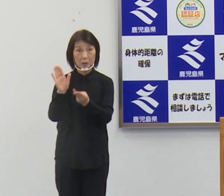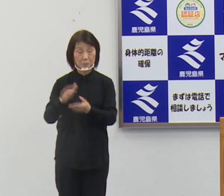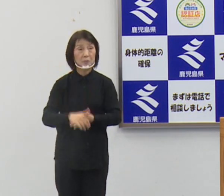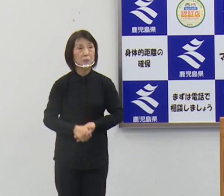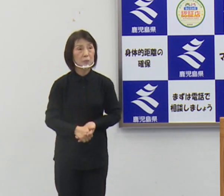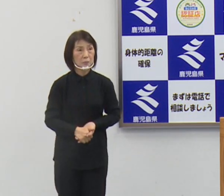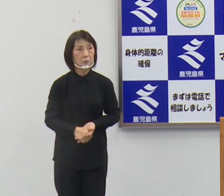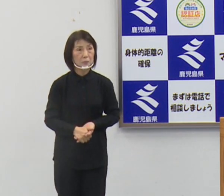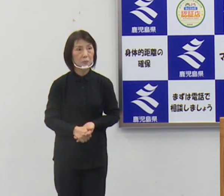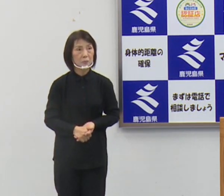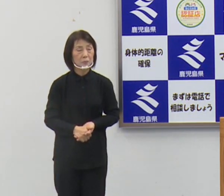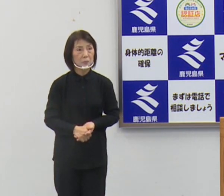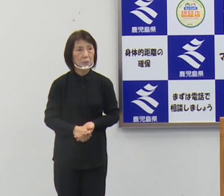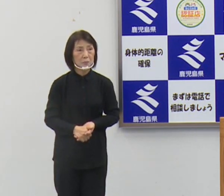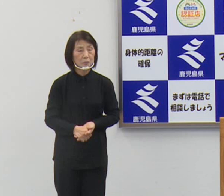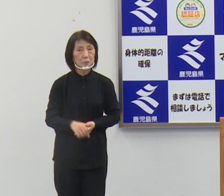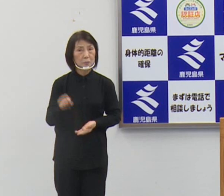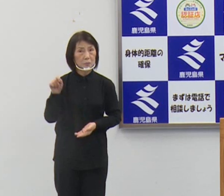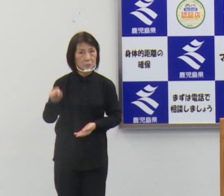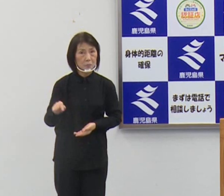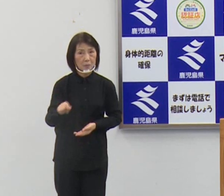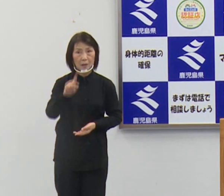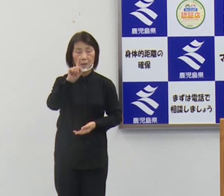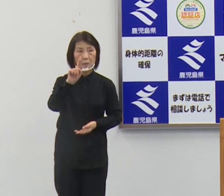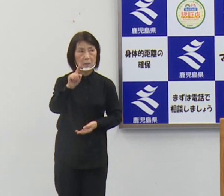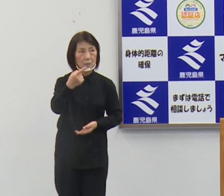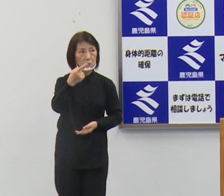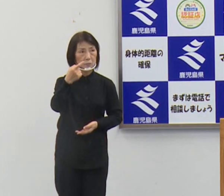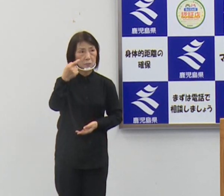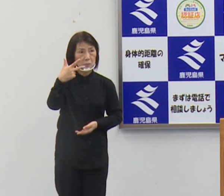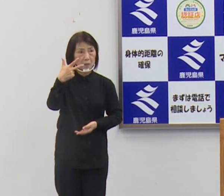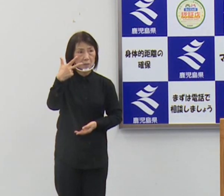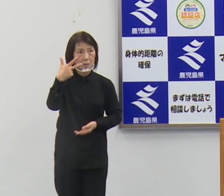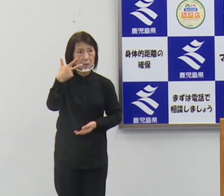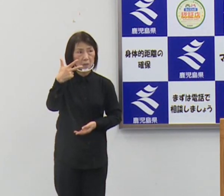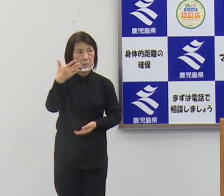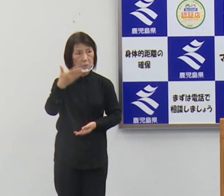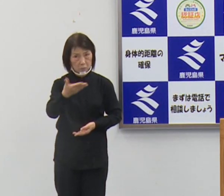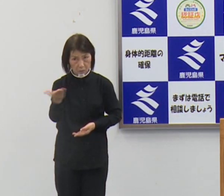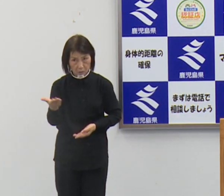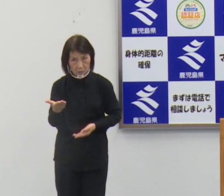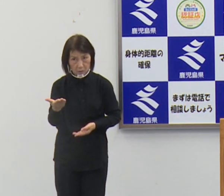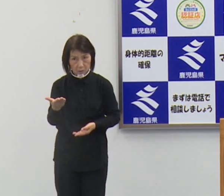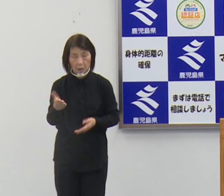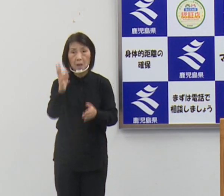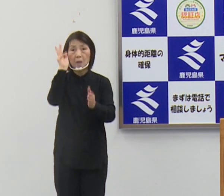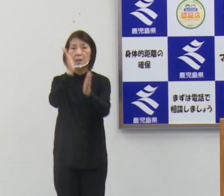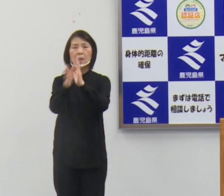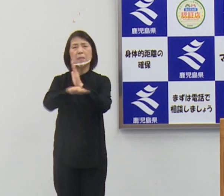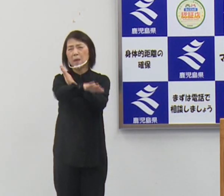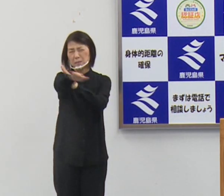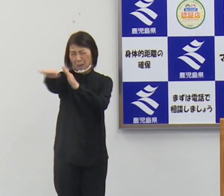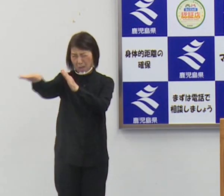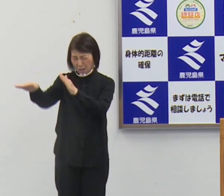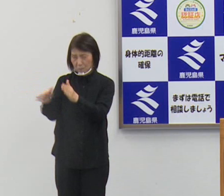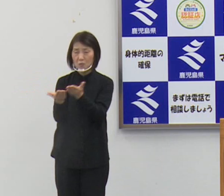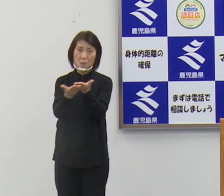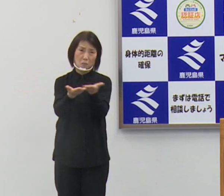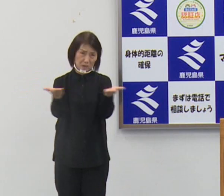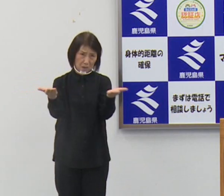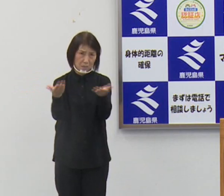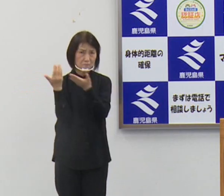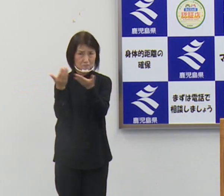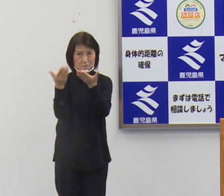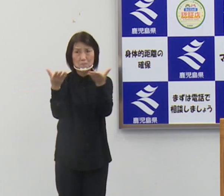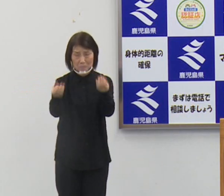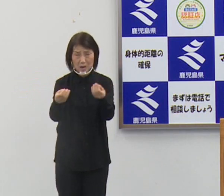ね。 これは107に相当する部分、それとも鹿児島市、霧島市ですか。 これは県内全域でございます。はい、